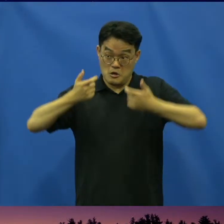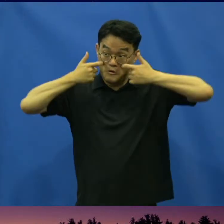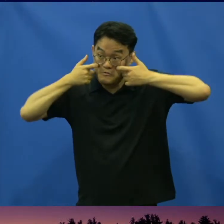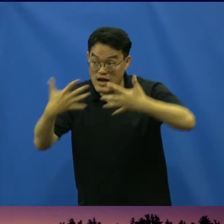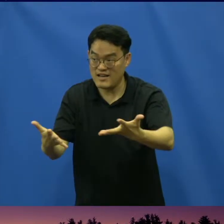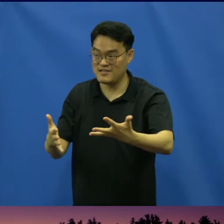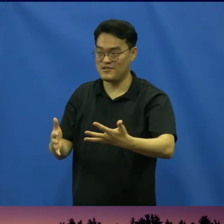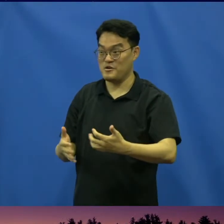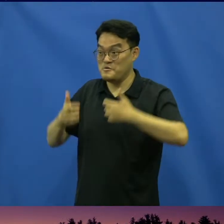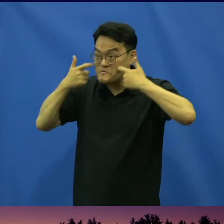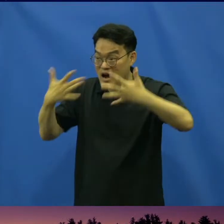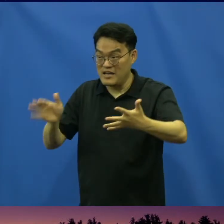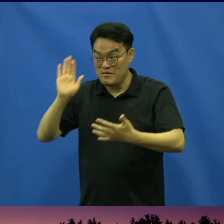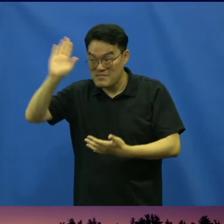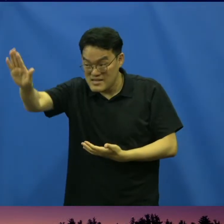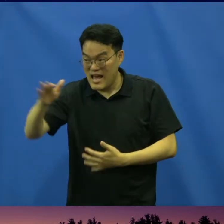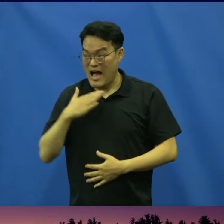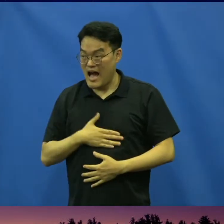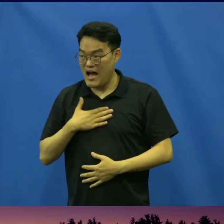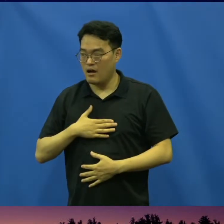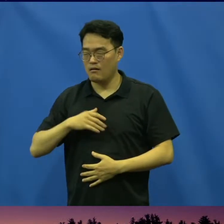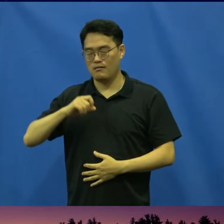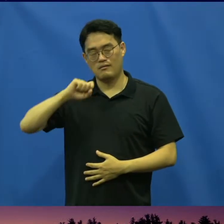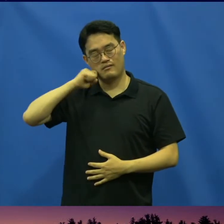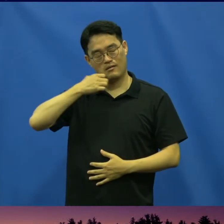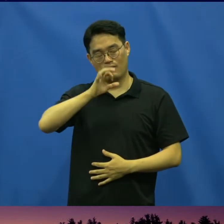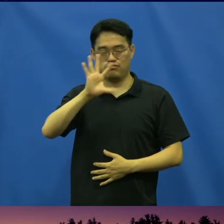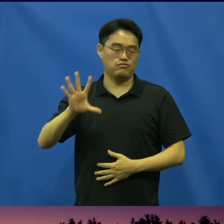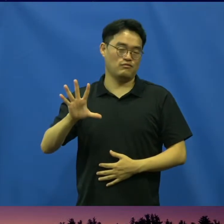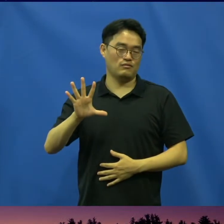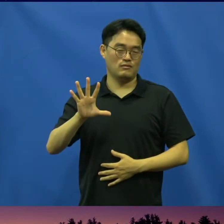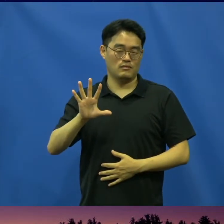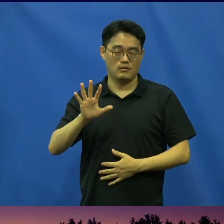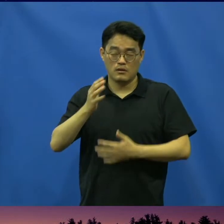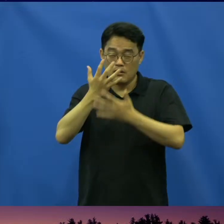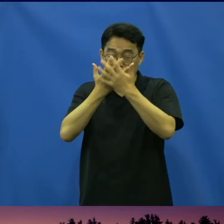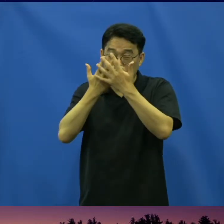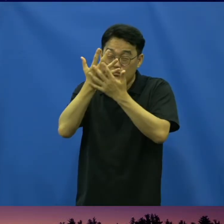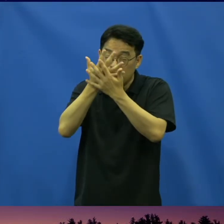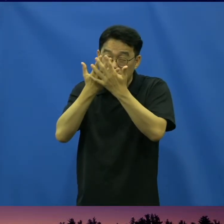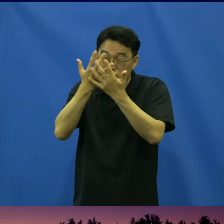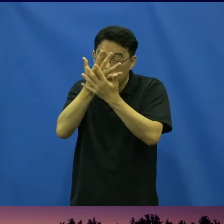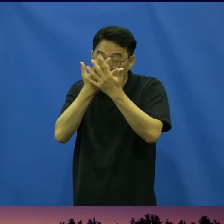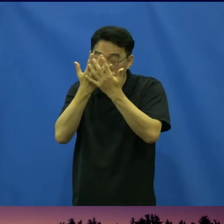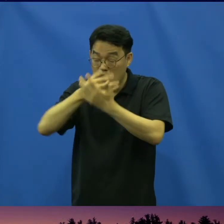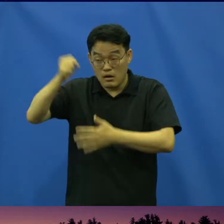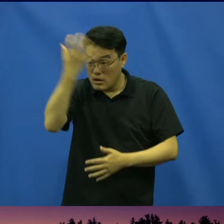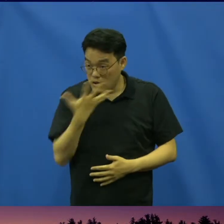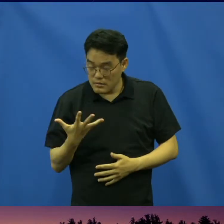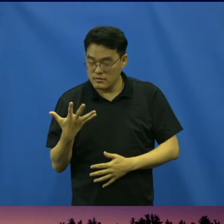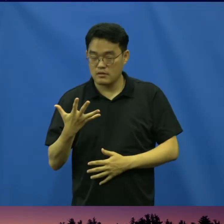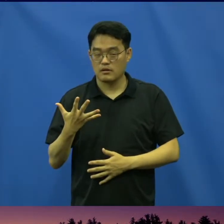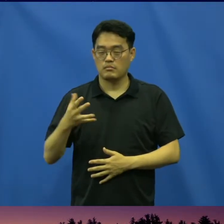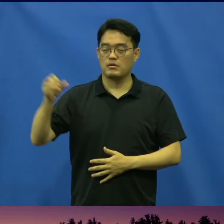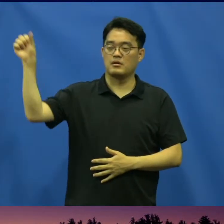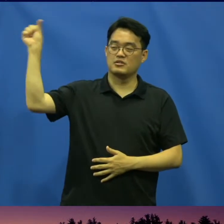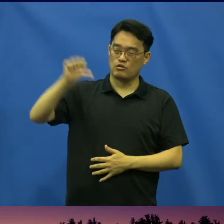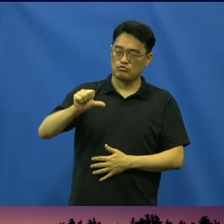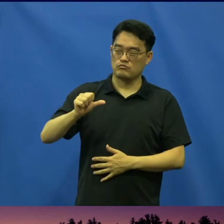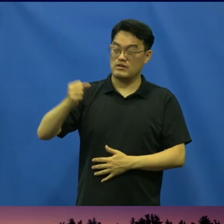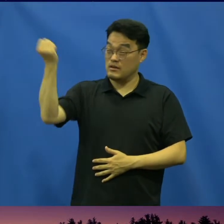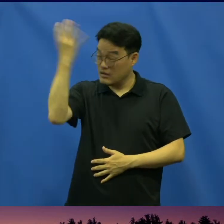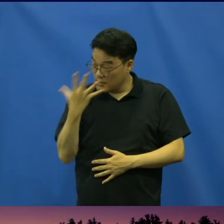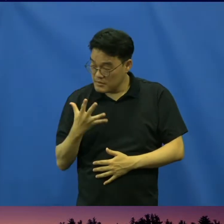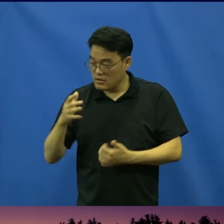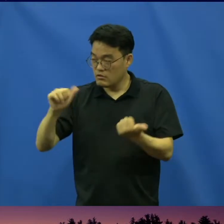재앙이 누구에게나 갑자기 닥칠 수 있다는 거죠. 이 절망적인 존재로서의 인생임을 알려줍니다.